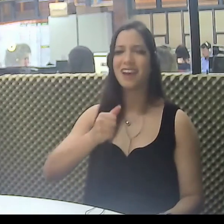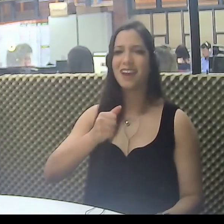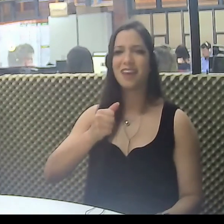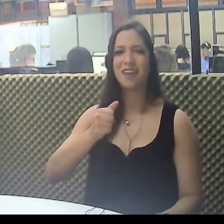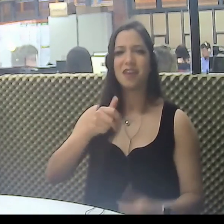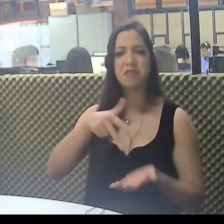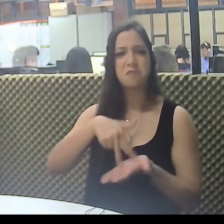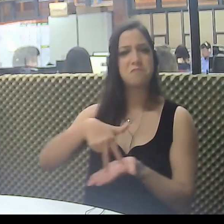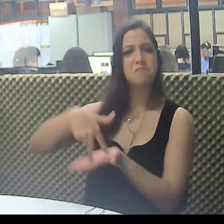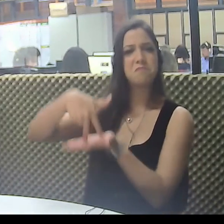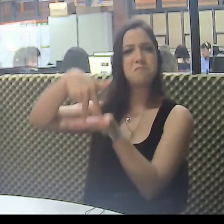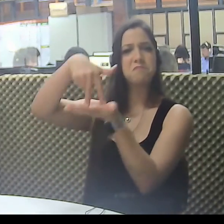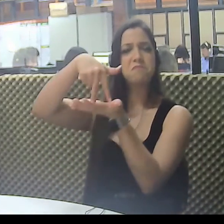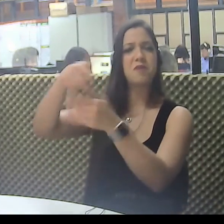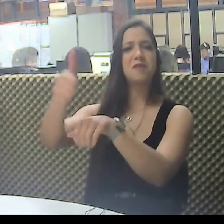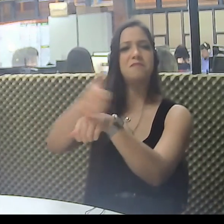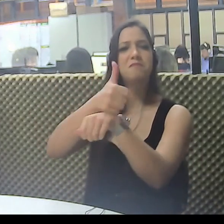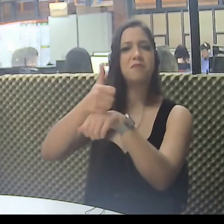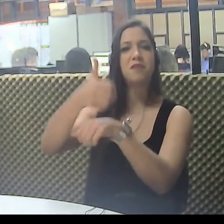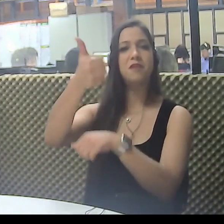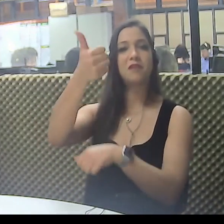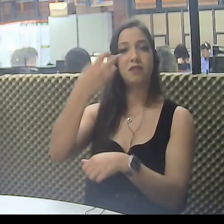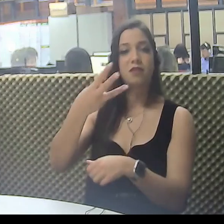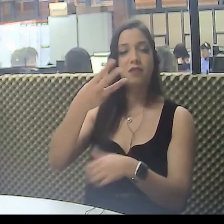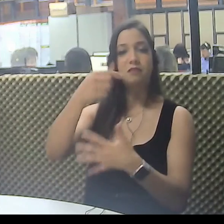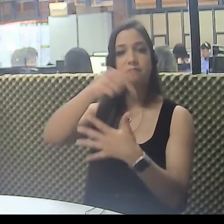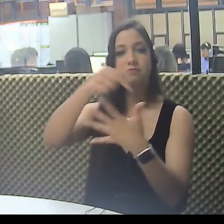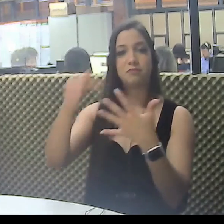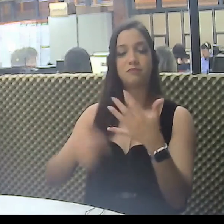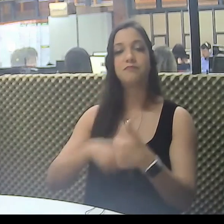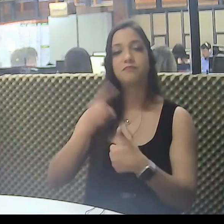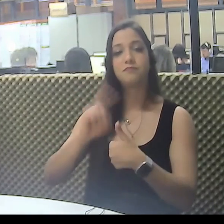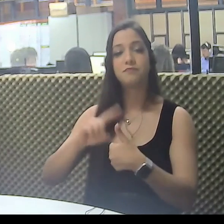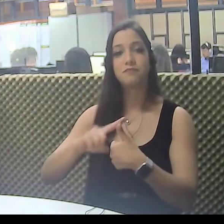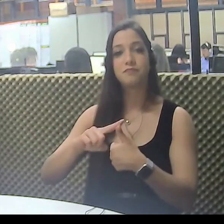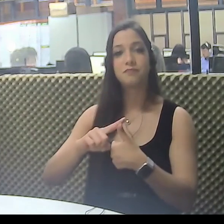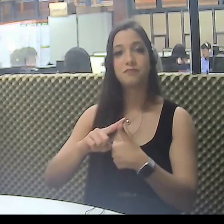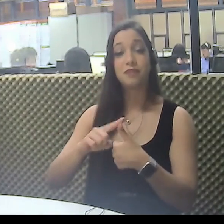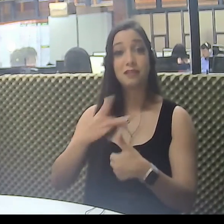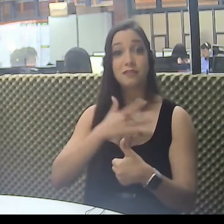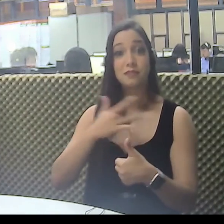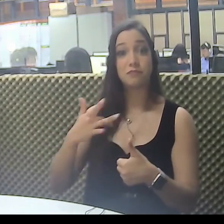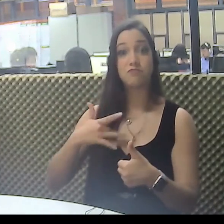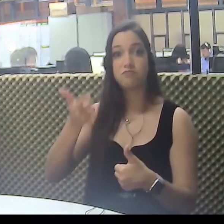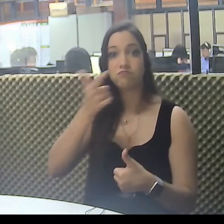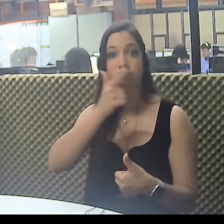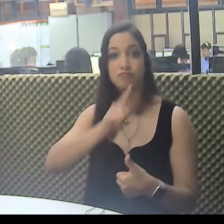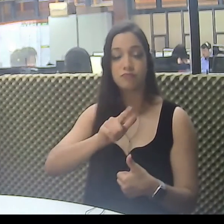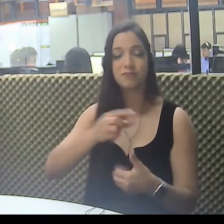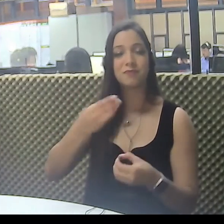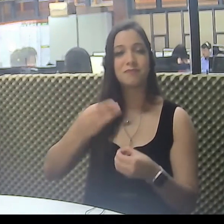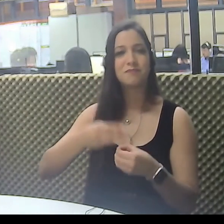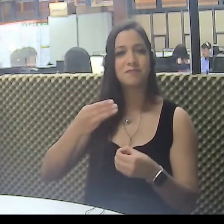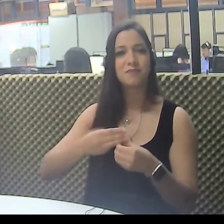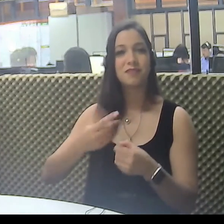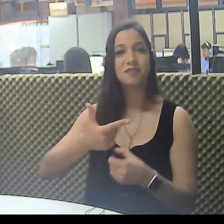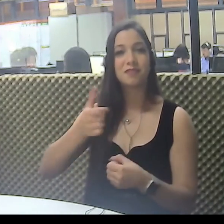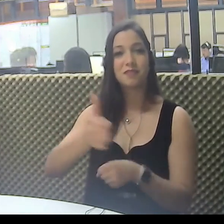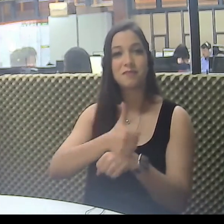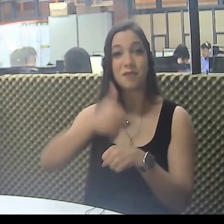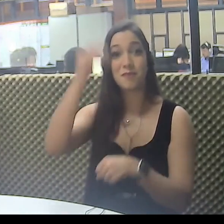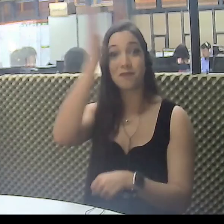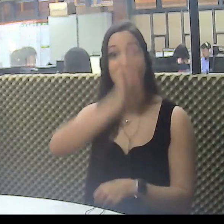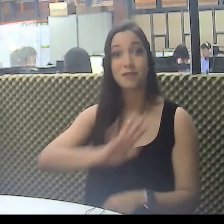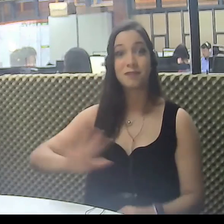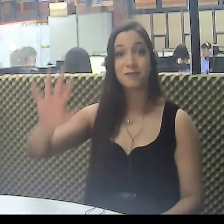entre os melhores em 3 itens. A começar pelo critério acesso à saúde. O município é considerado o segundo melhor do